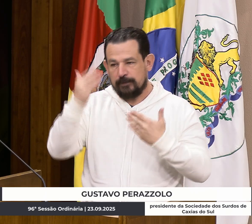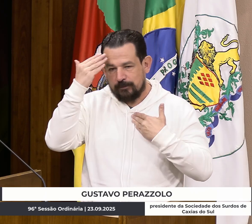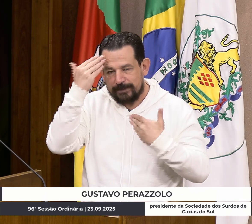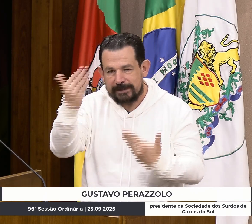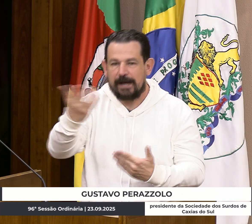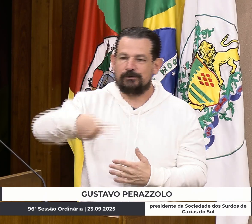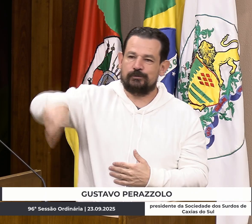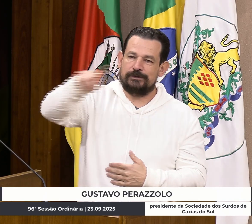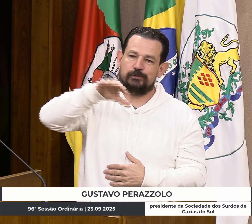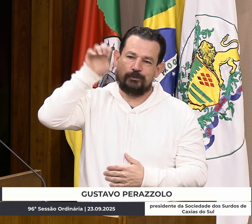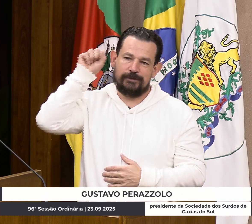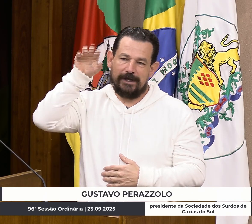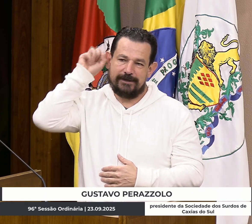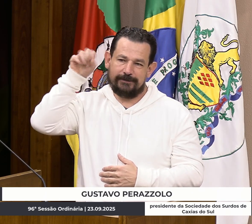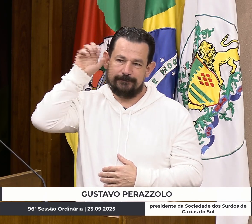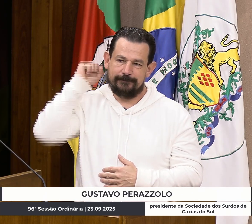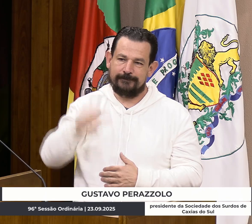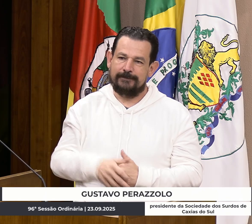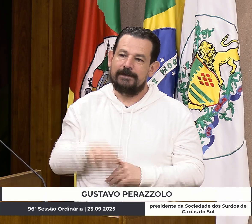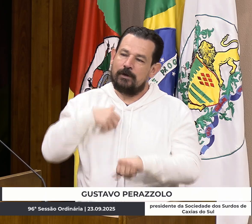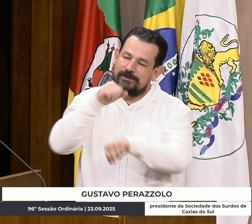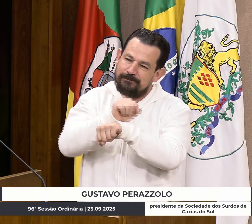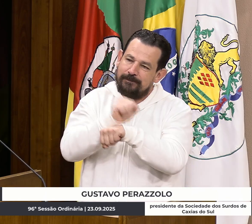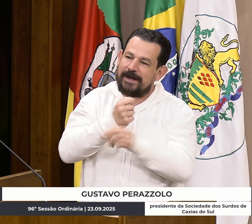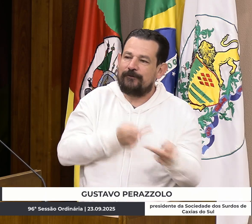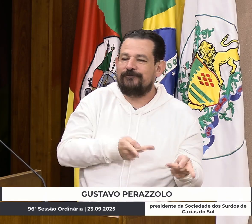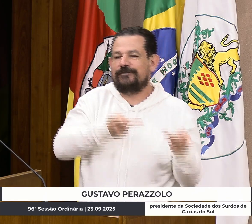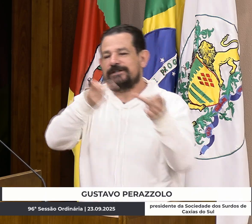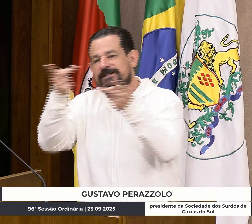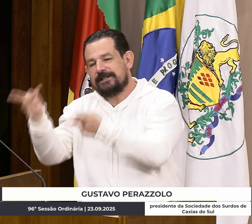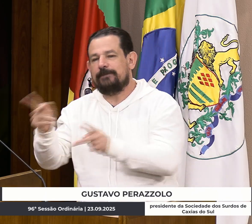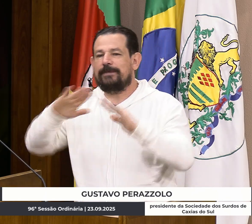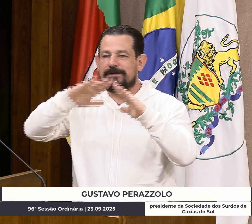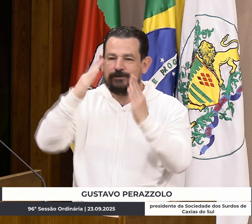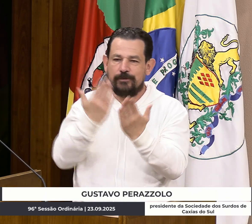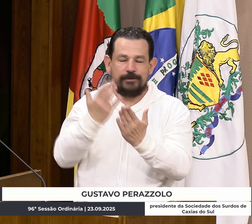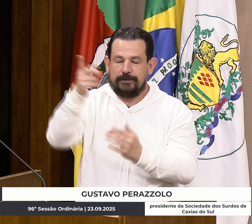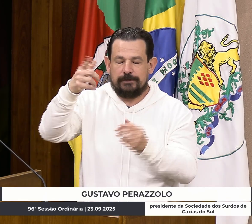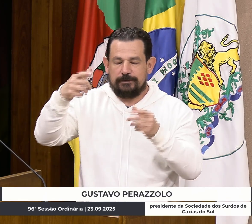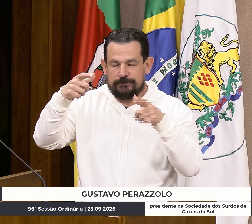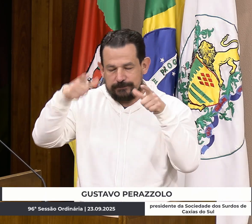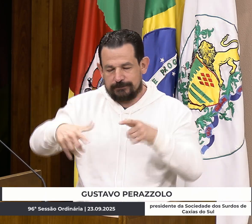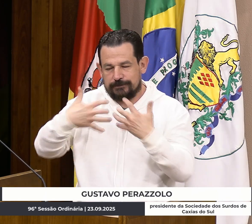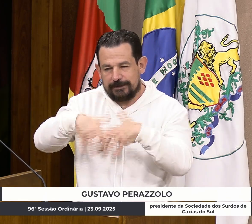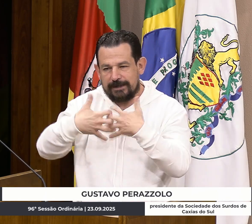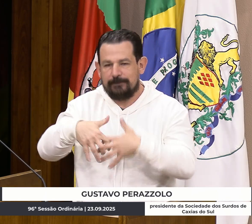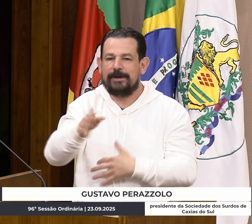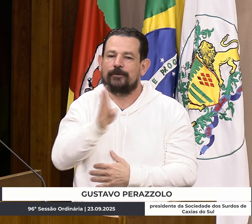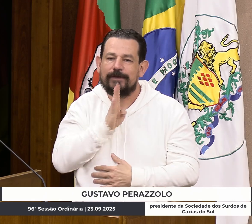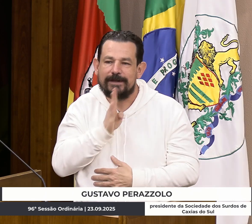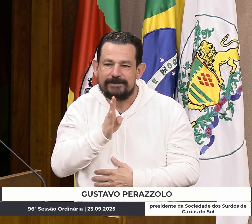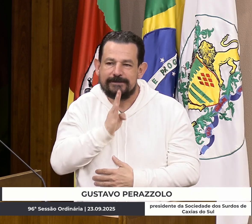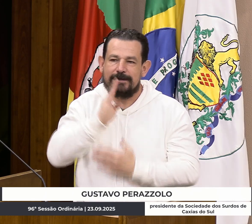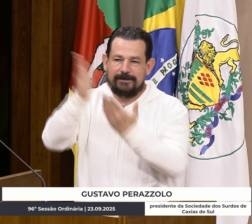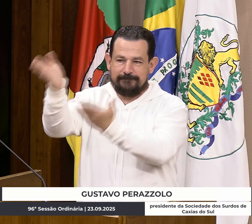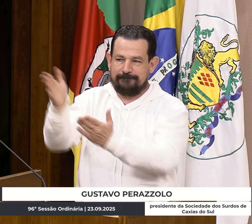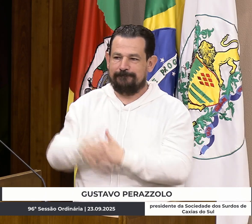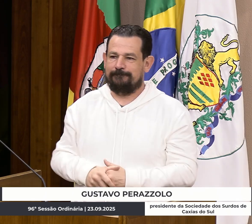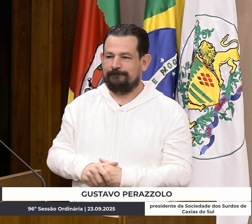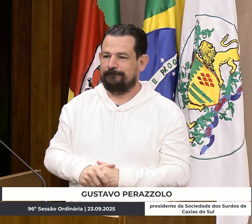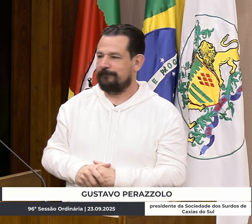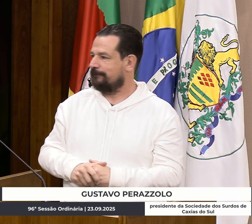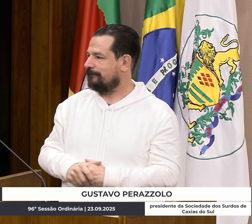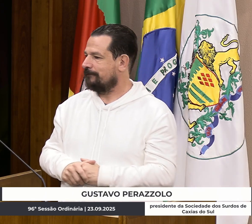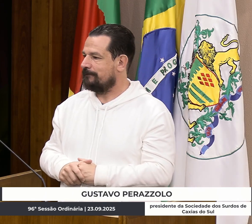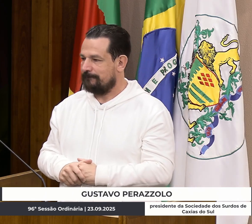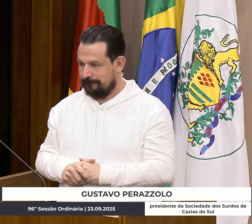Certo? Então, eu agradeço muito esse espaço, a todos os ouvintes. Eu espero que nos visitem, espero que visitem a sociedade,